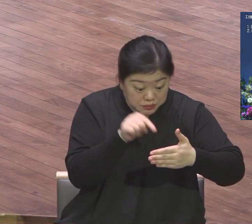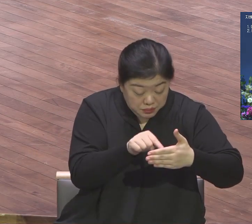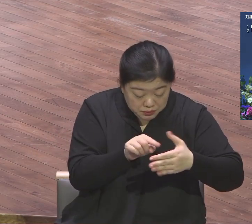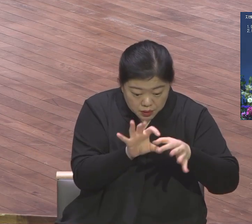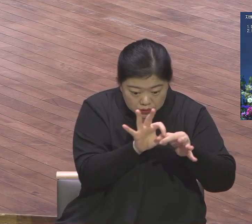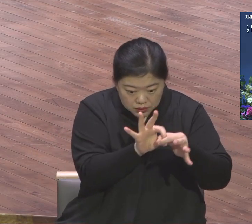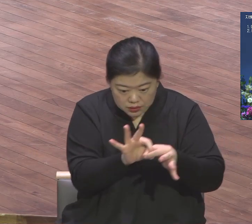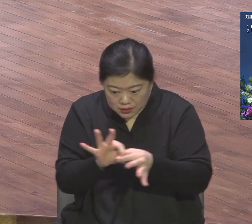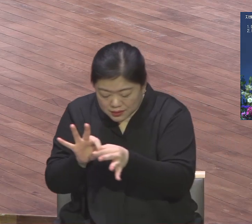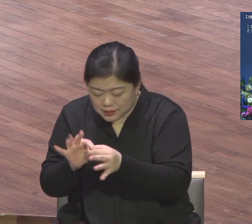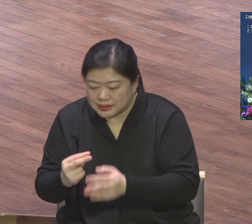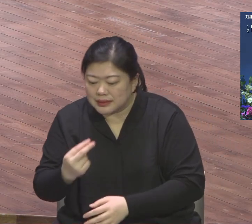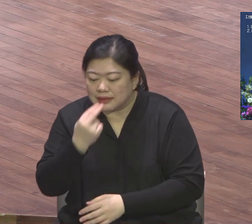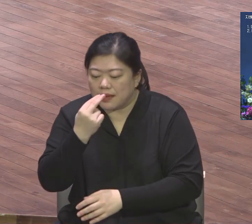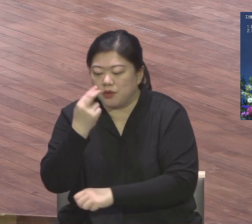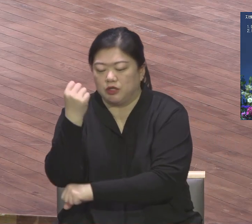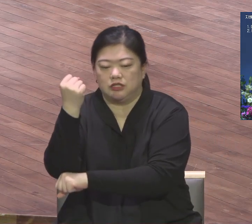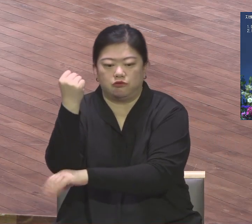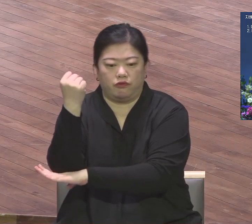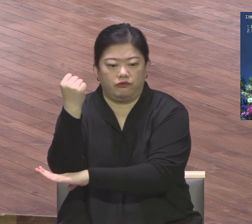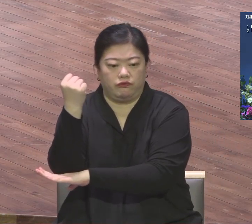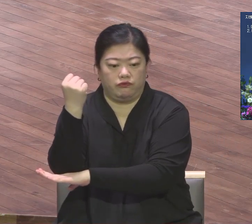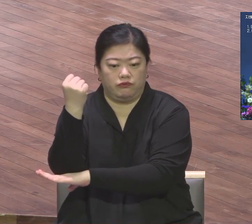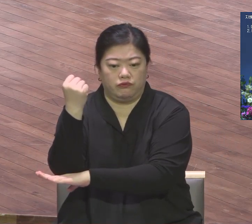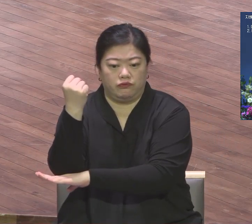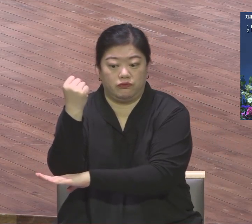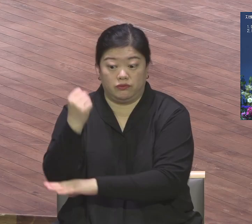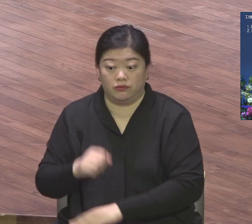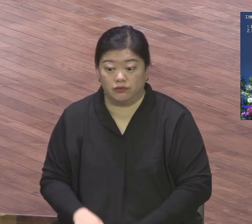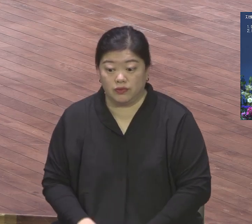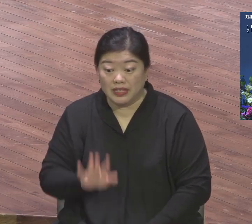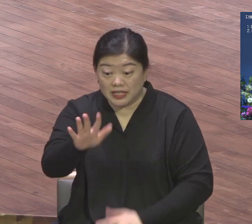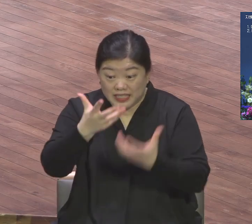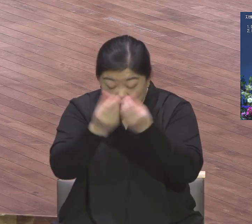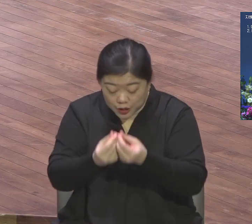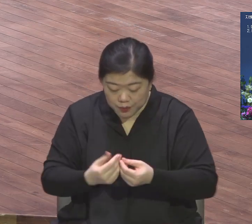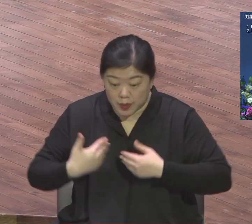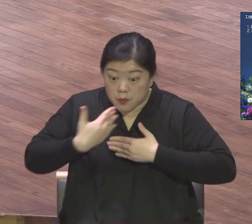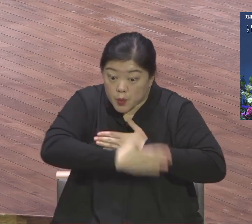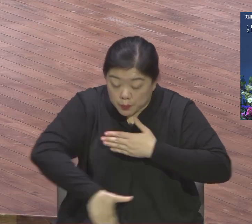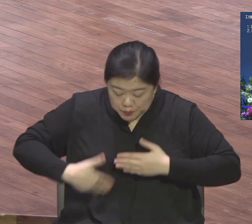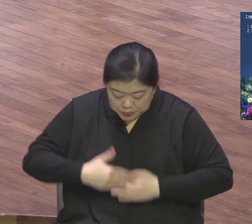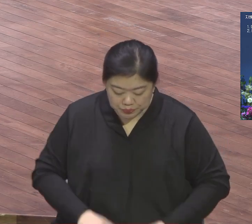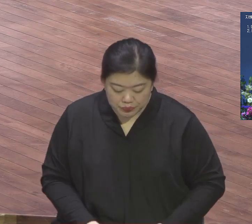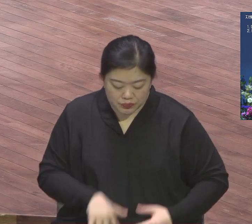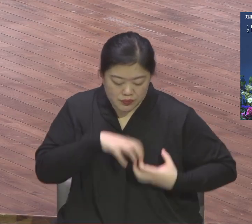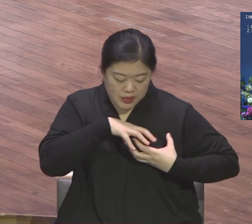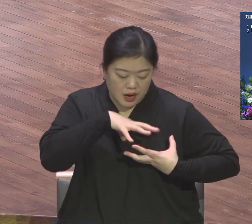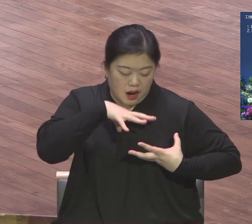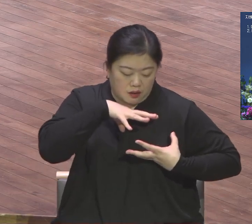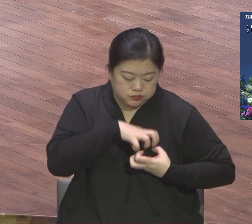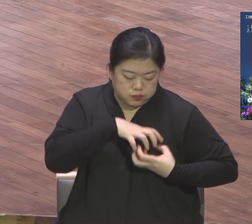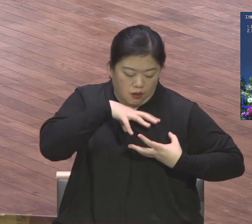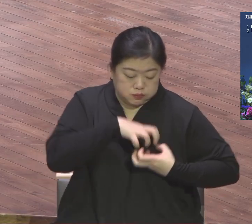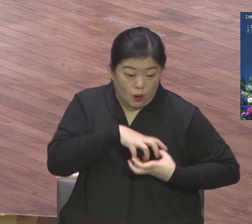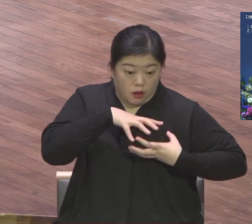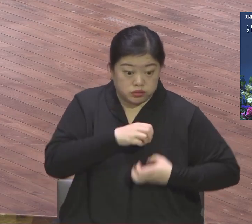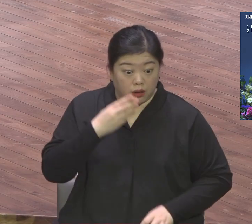때문이라고요. 생명의 근원. 응? 신체적으로도요 심장이 왕성한지